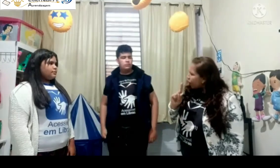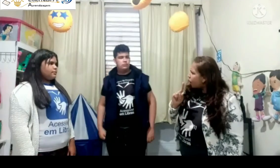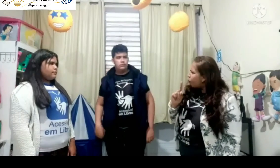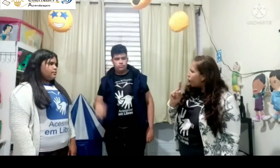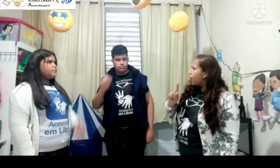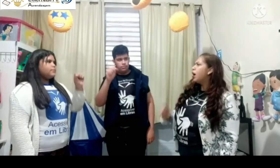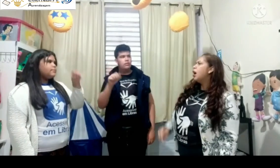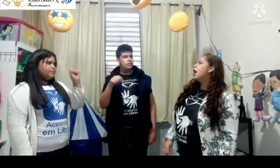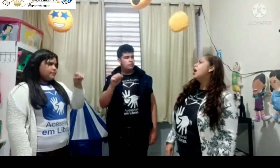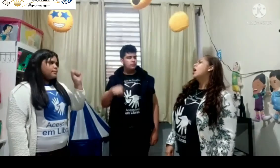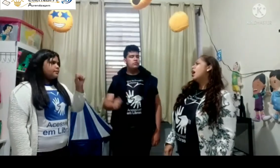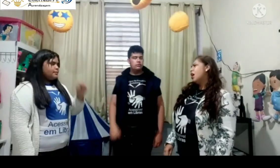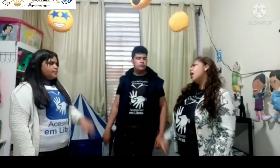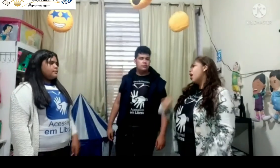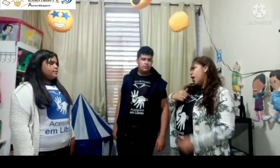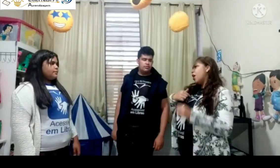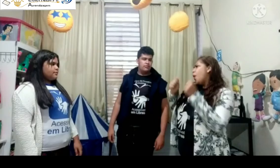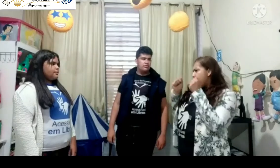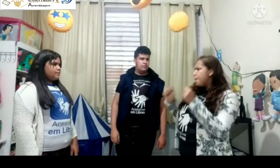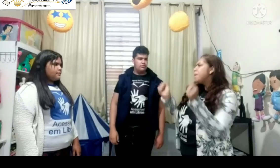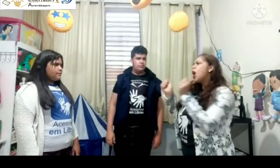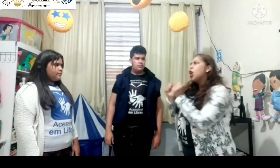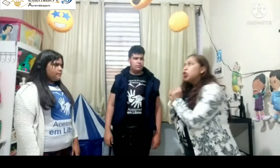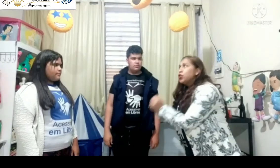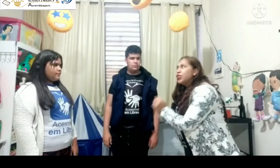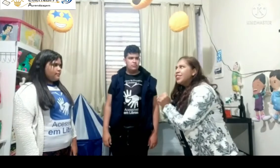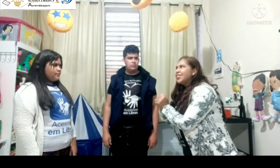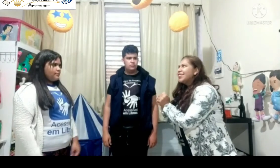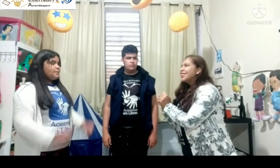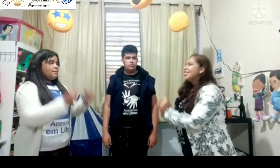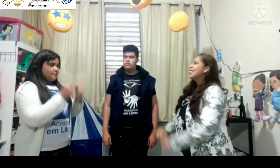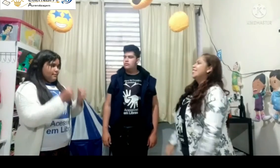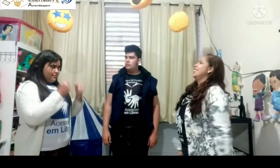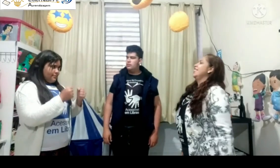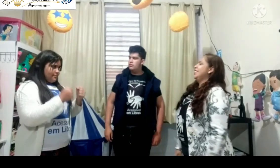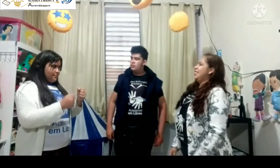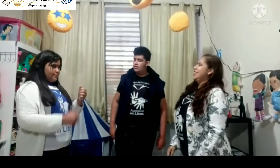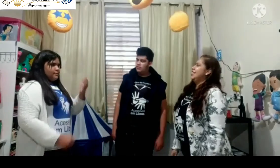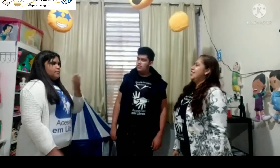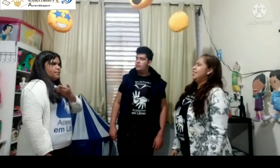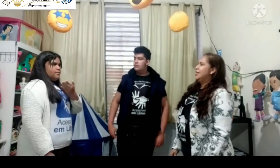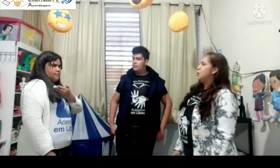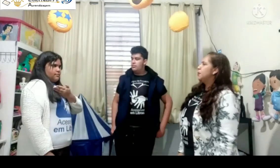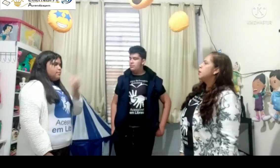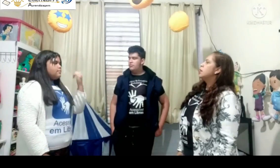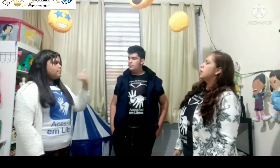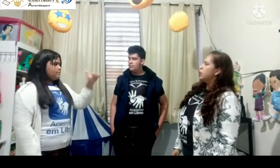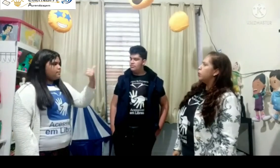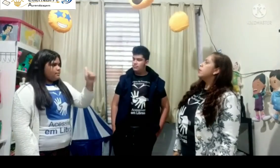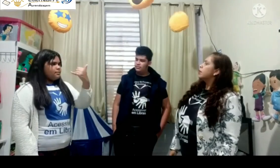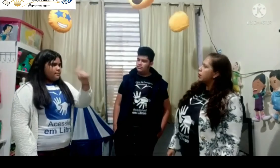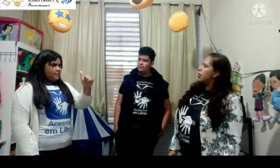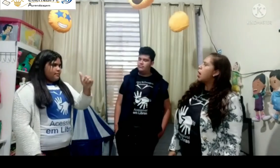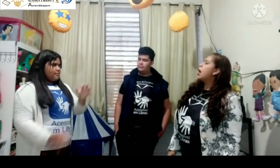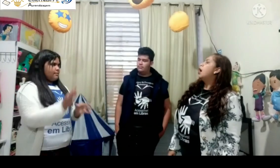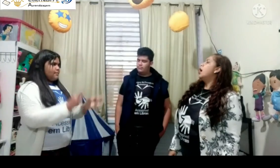E vocês irão? Sim, Eu posso ir junto com vocês? Sim, vou chamar outros